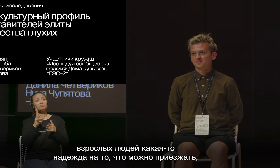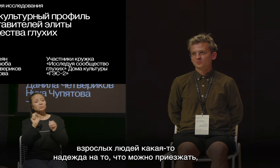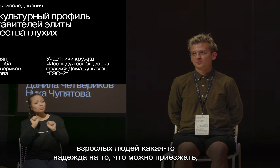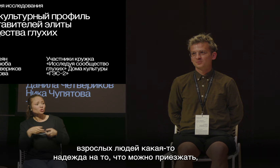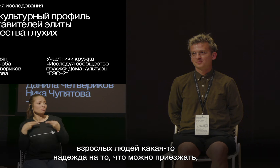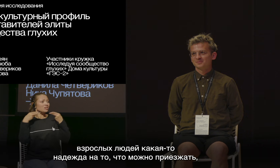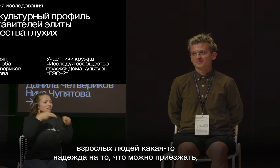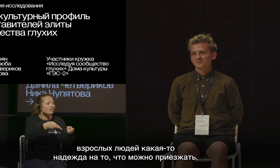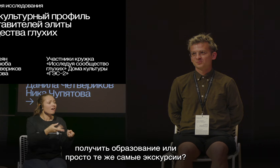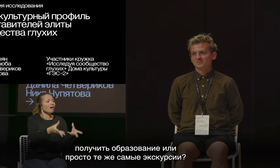Вот такой вопрос.